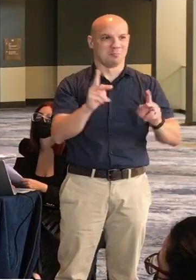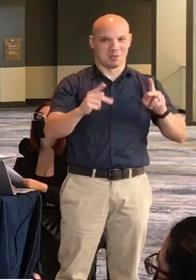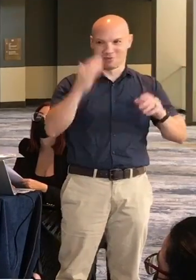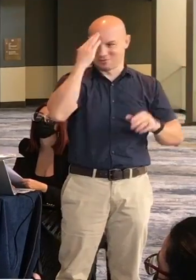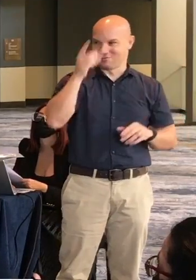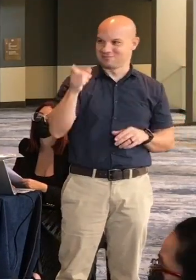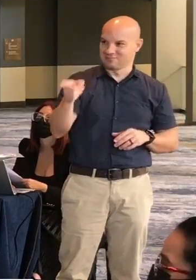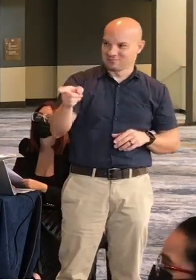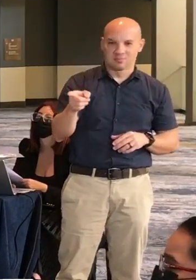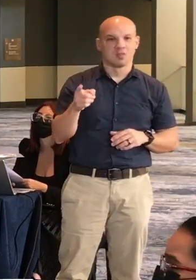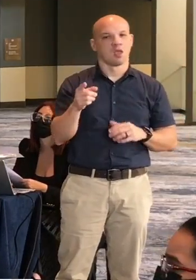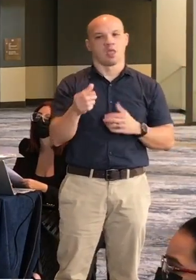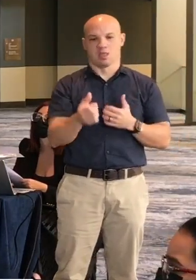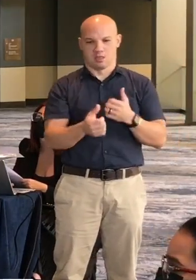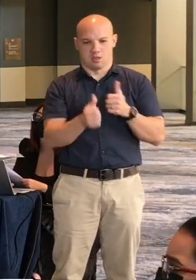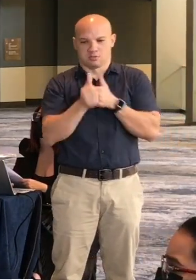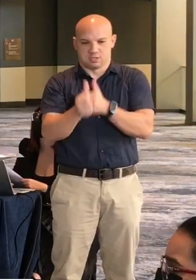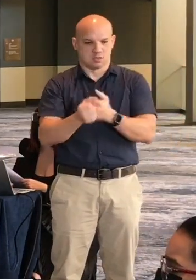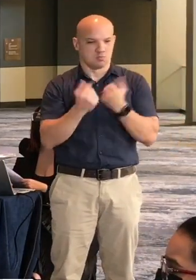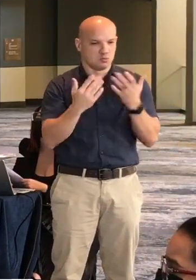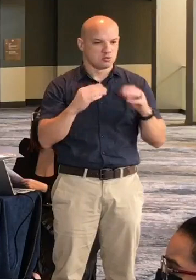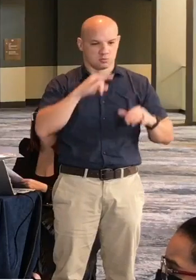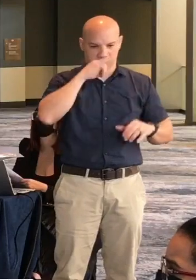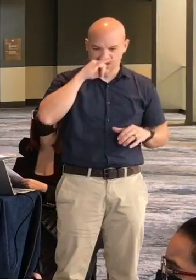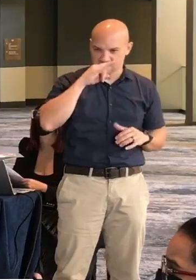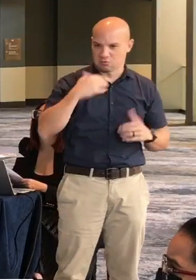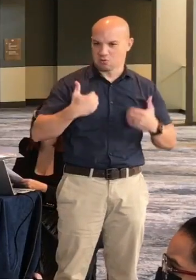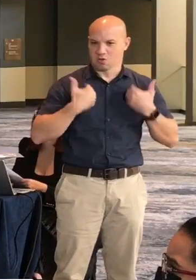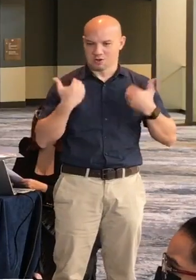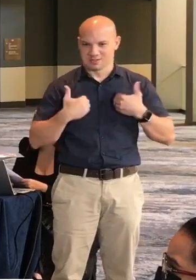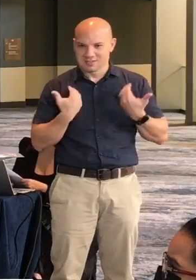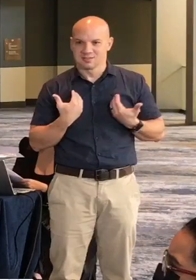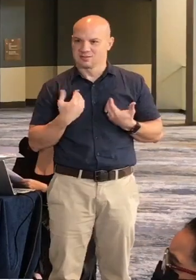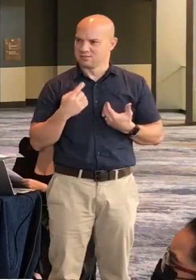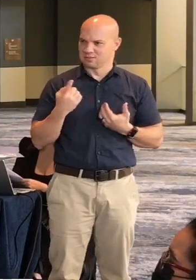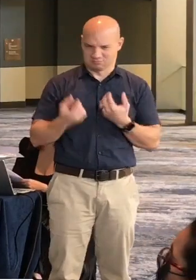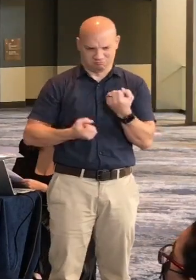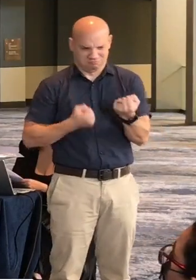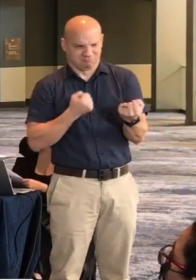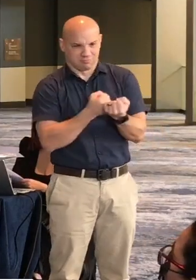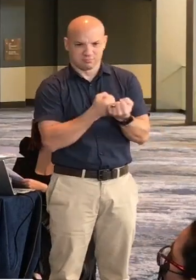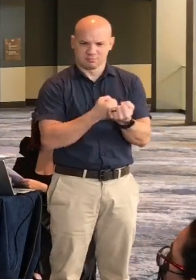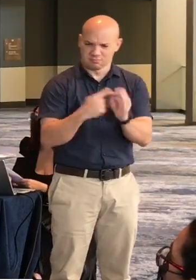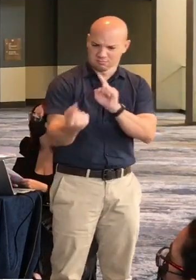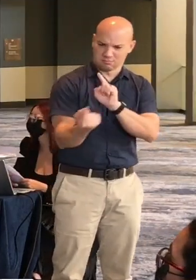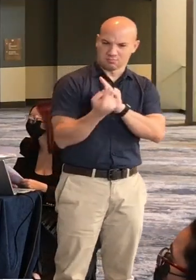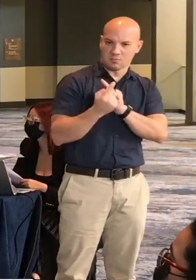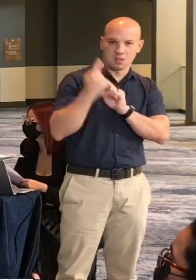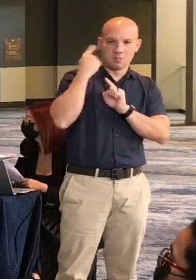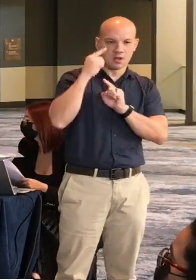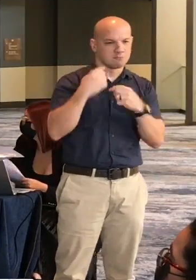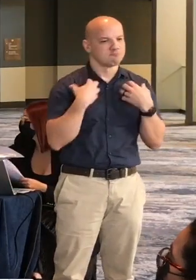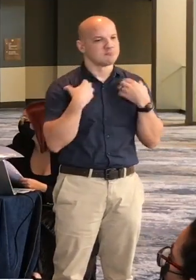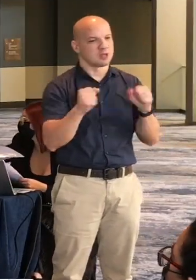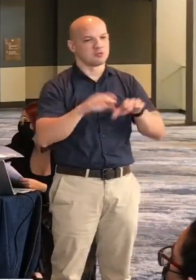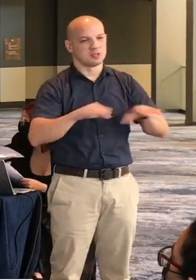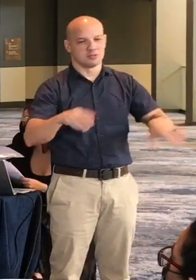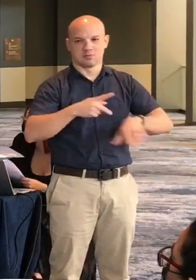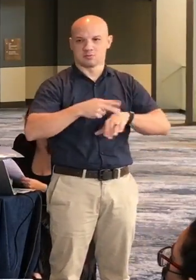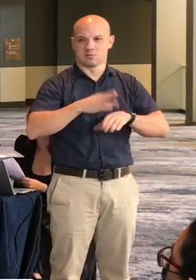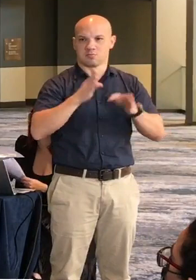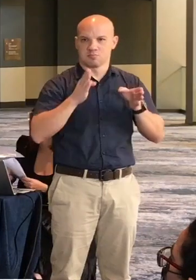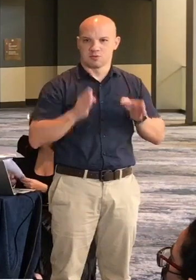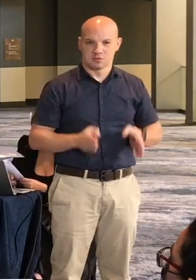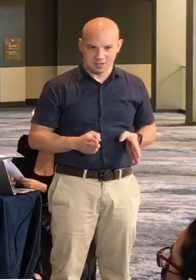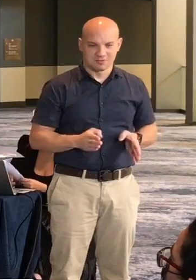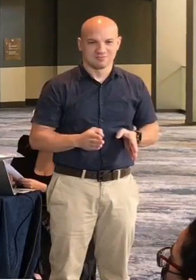quienes se siente comprometido y se acerca a nosotros con el interés de la salud de nuestros niños